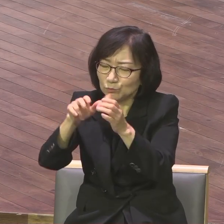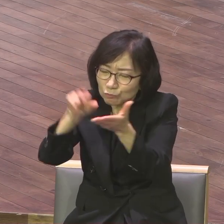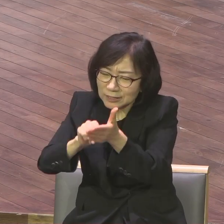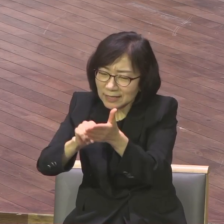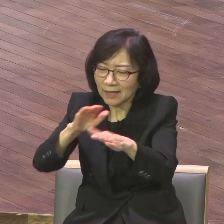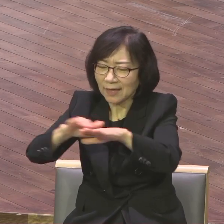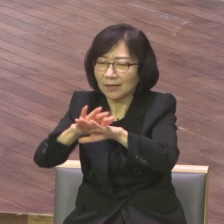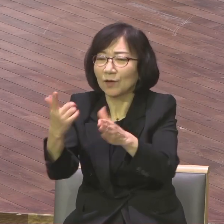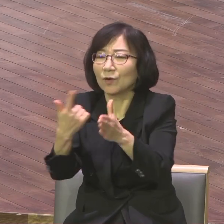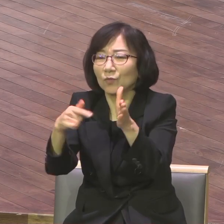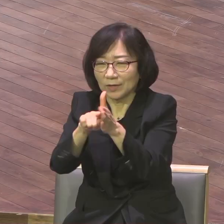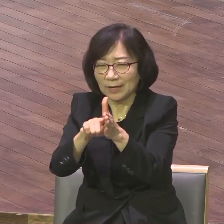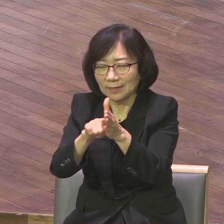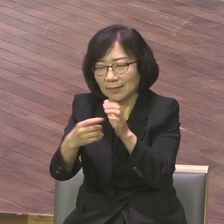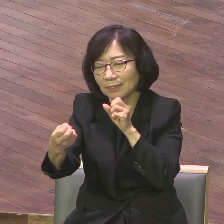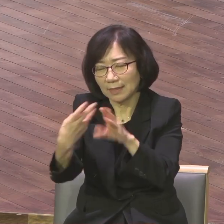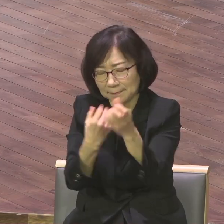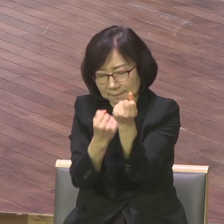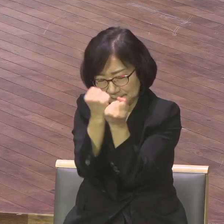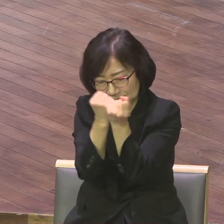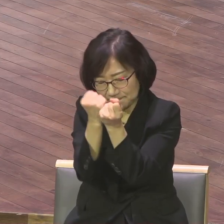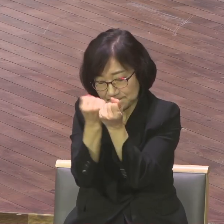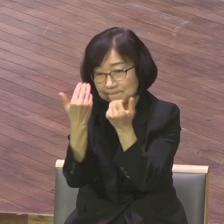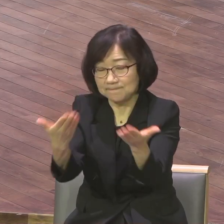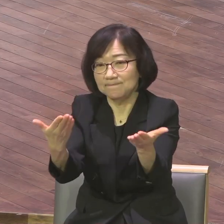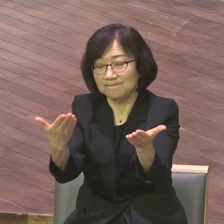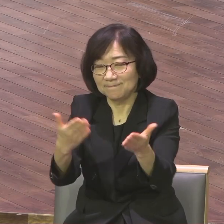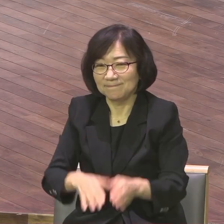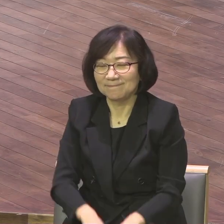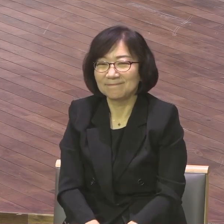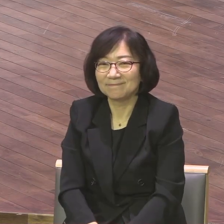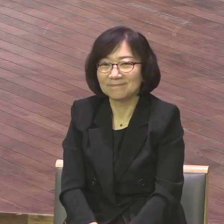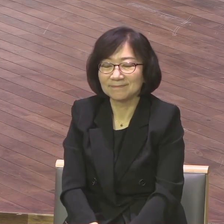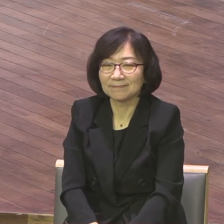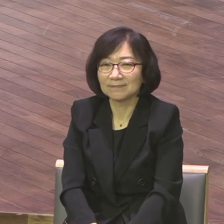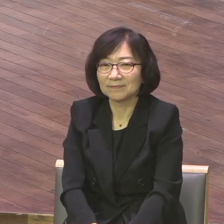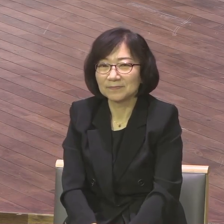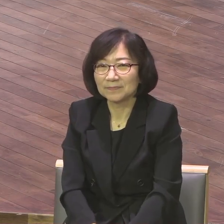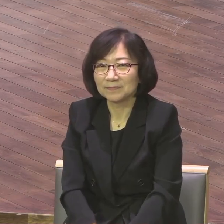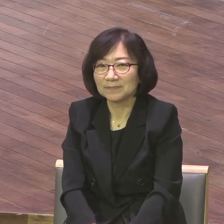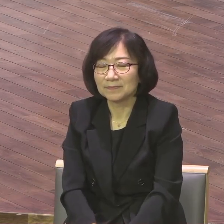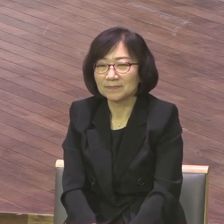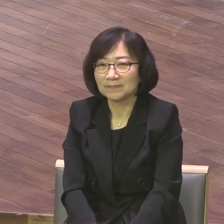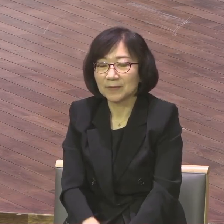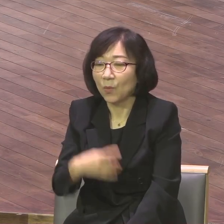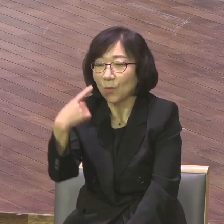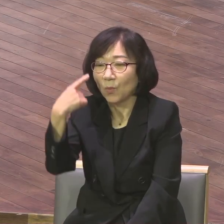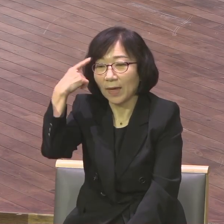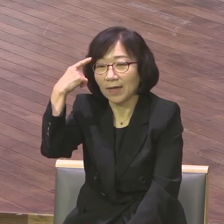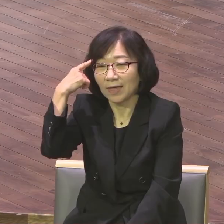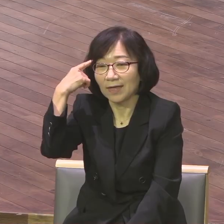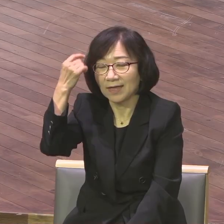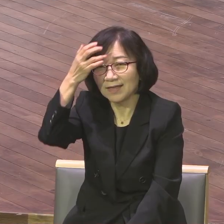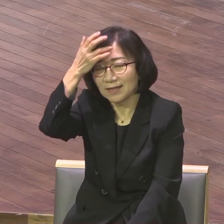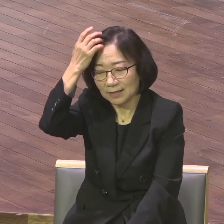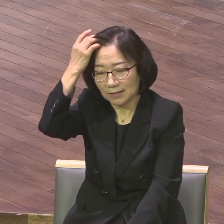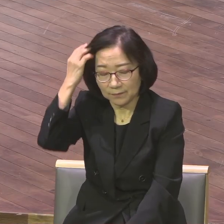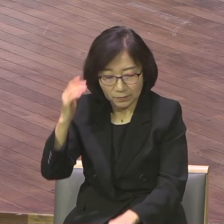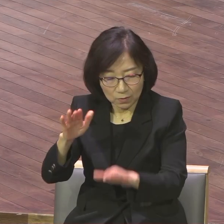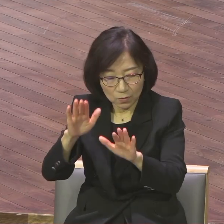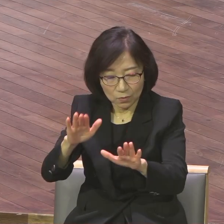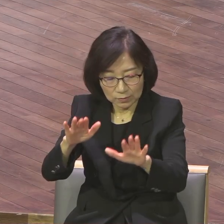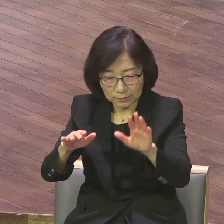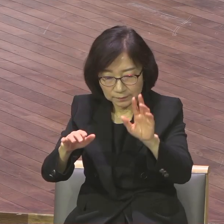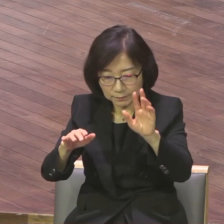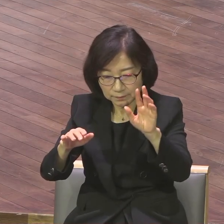주세요. 인생의 근본 문제 해결할 수 있는 답. 이렇게 말씀하신 배경을 잘 봐야 되는데 본문 22절